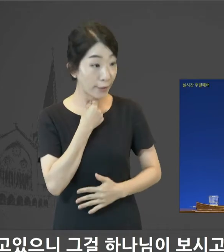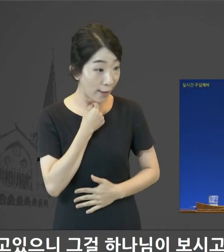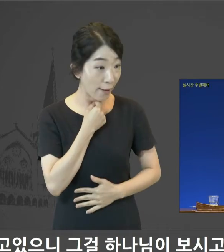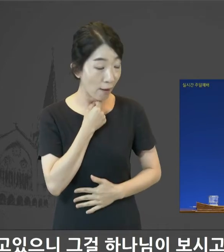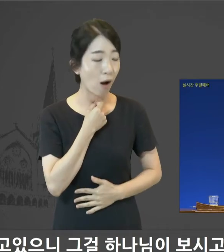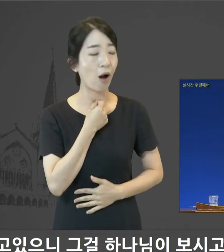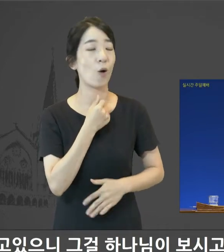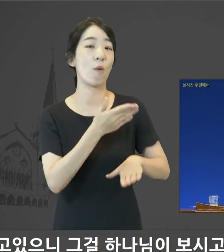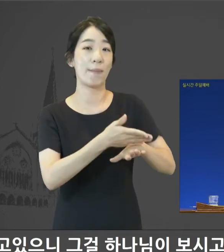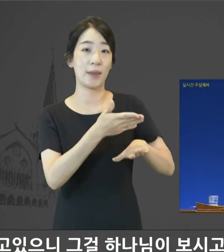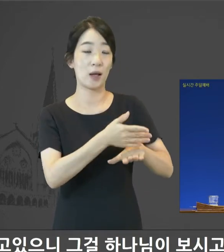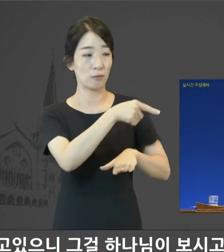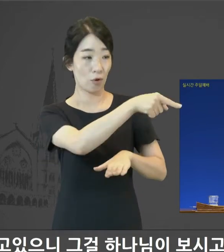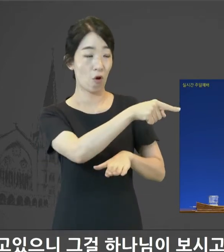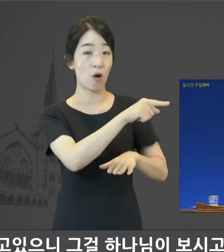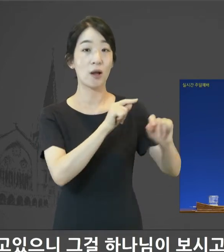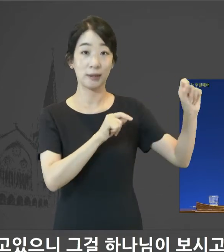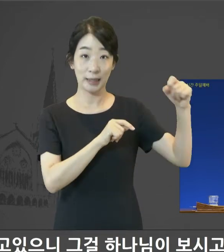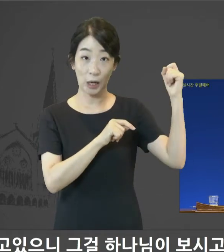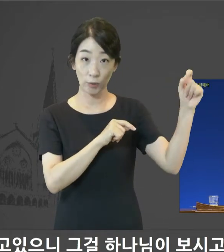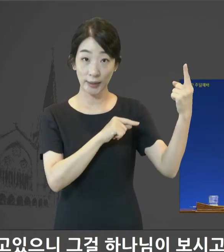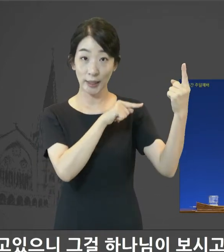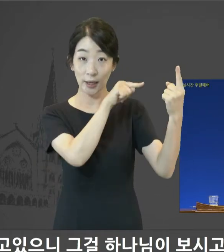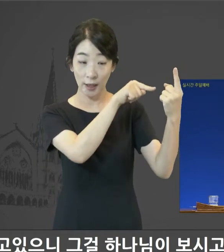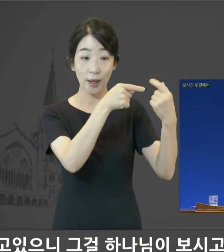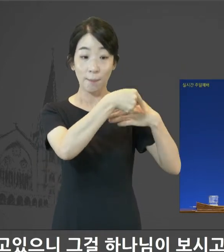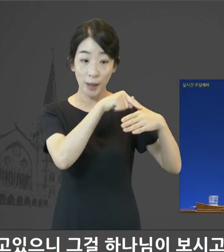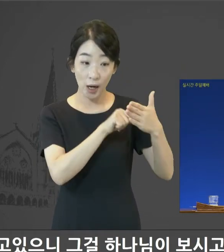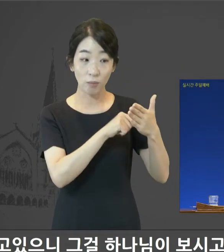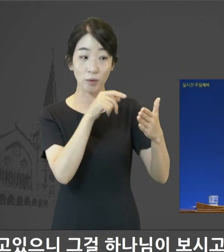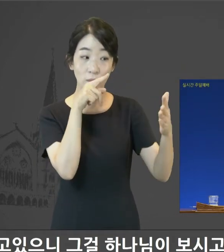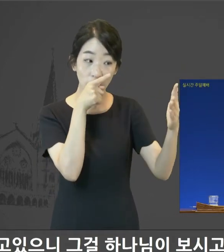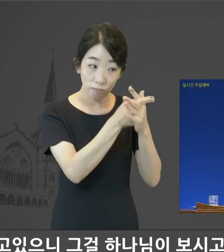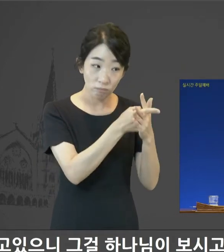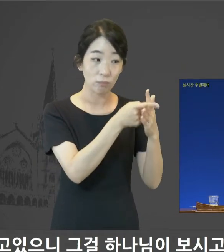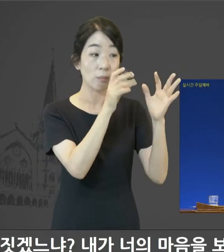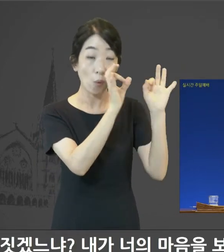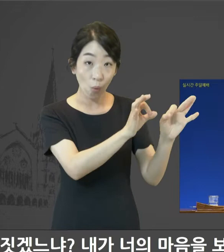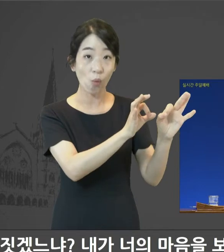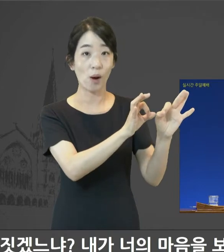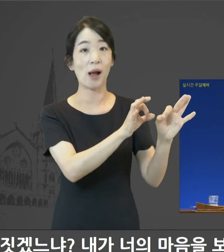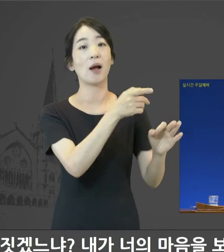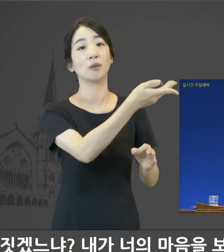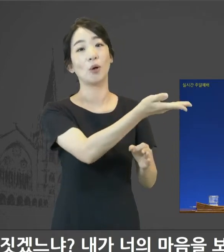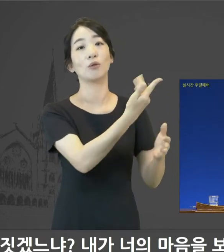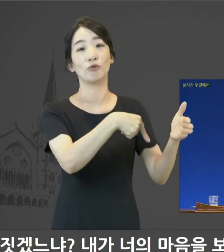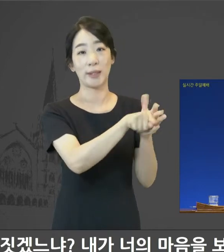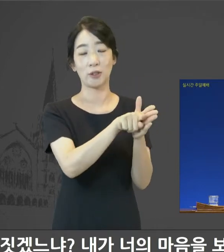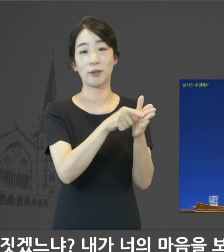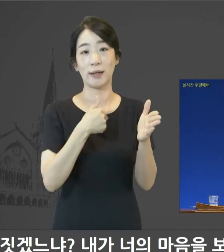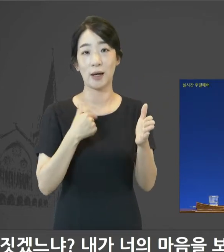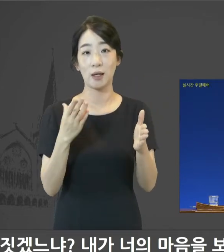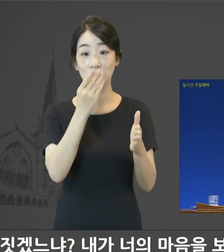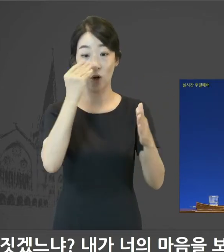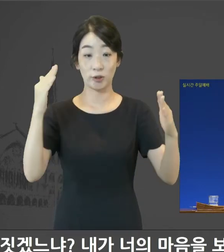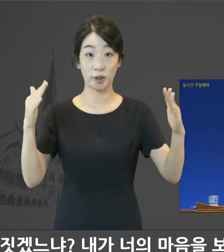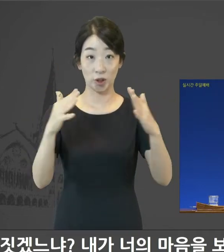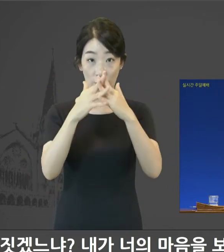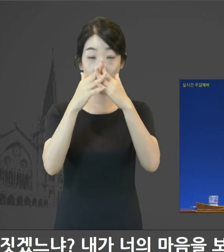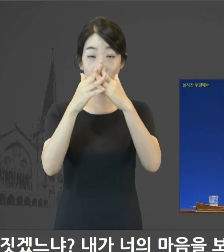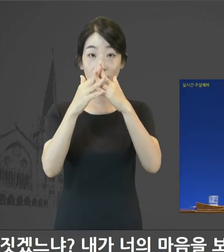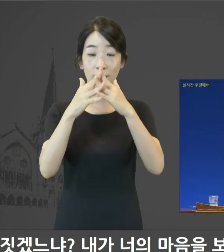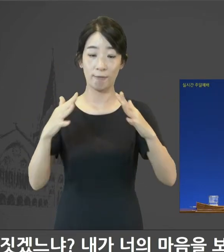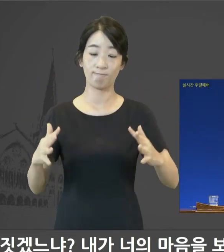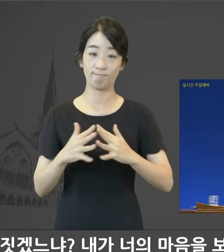내가 네 마음 보고 내가 너를 위해서 집을 짓겠다. 영원히 쇠하지 아니하는 나라,